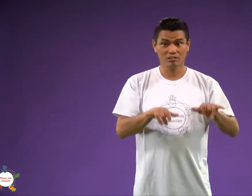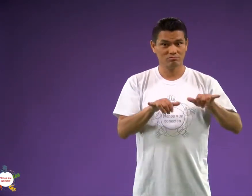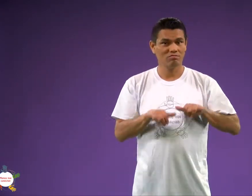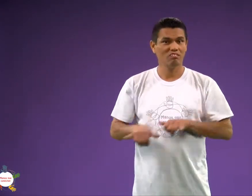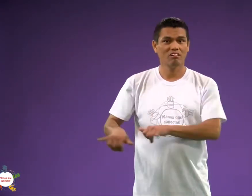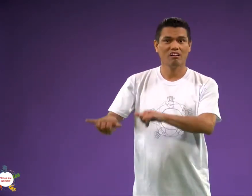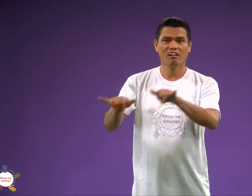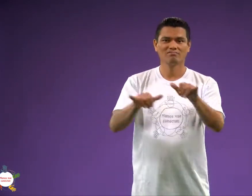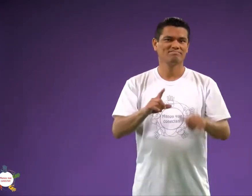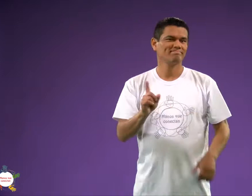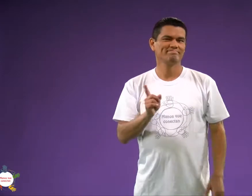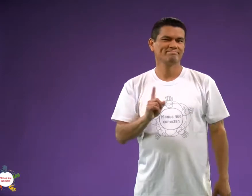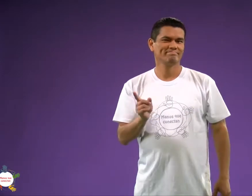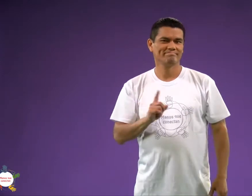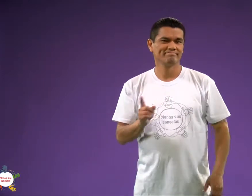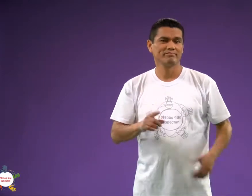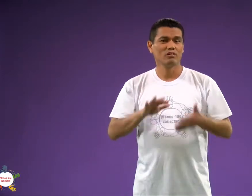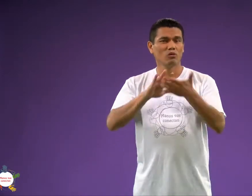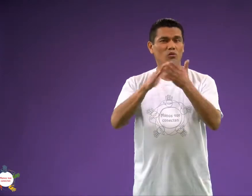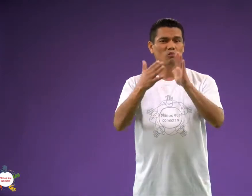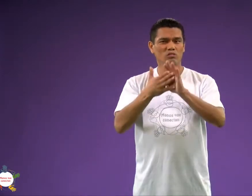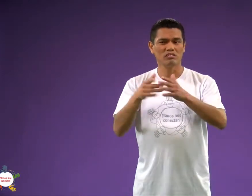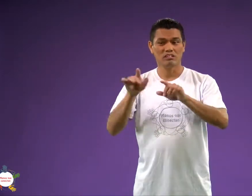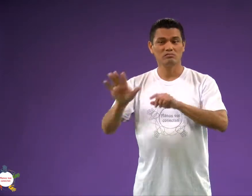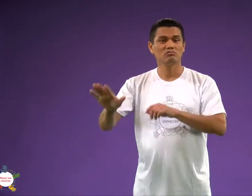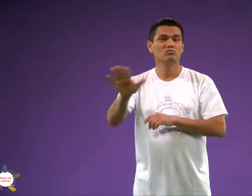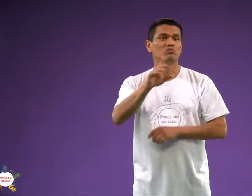Esta no es la misma en todas las comunidades de sordos.